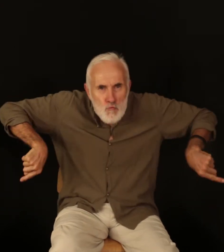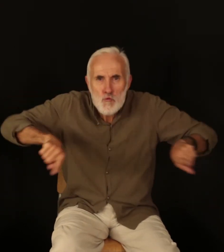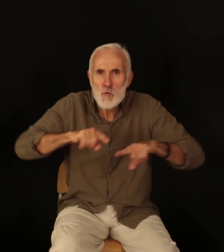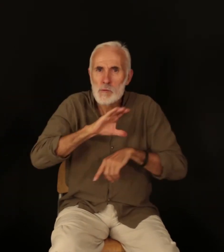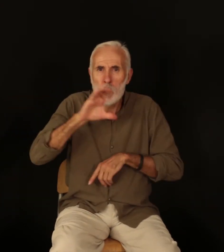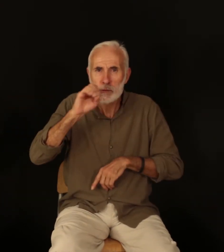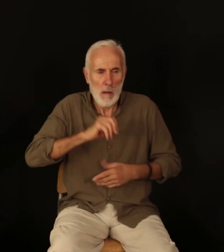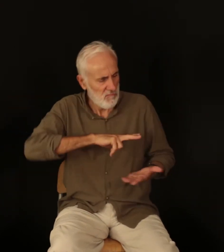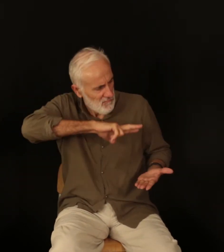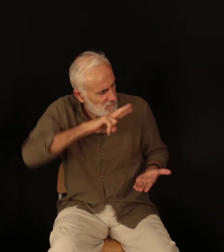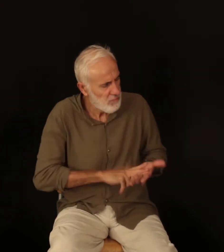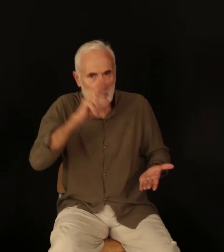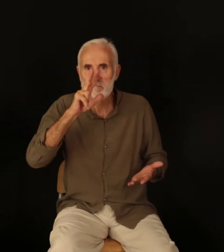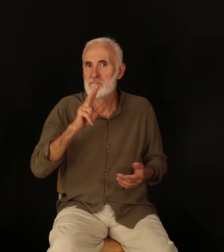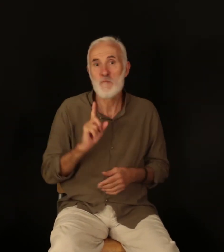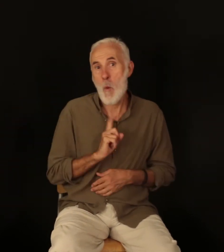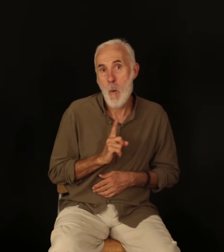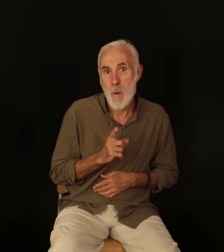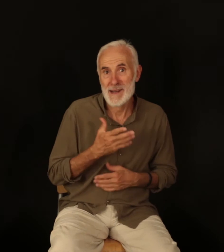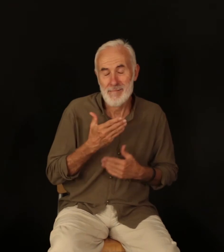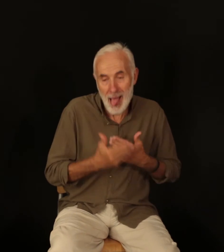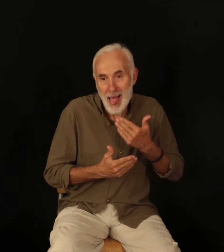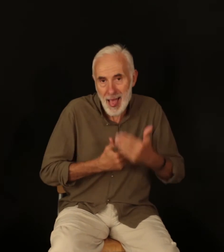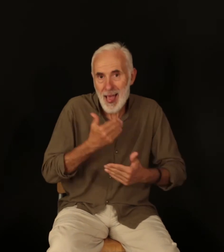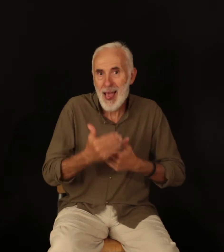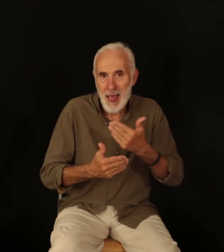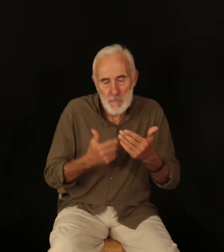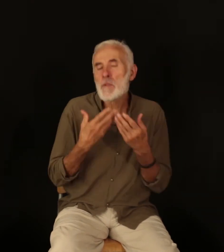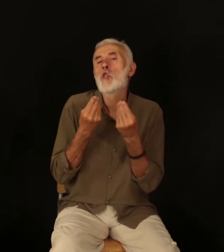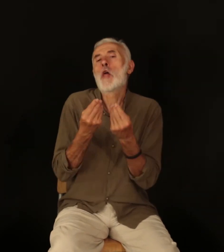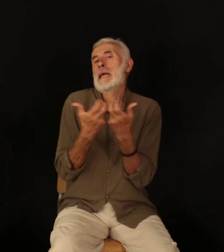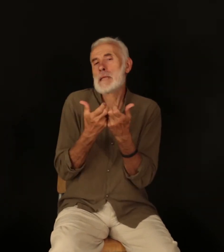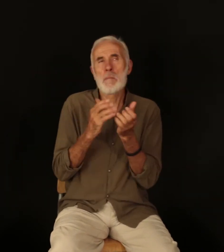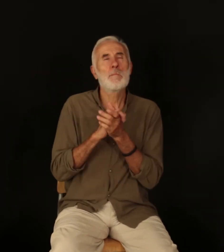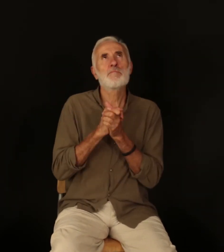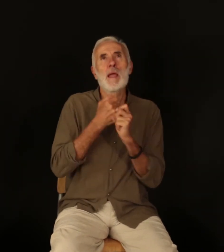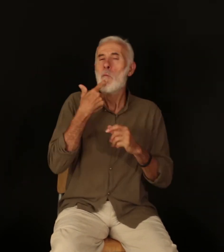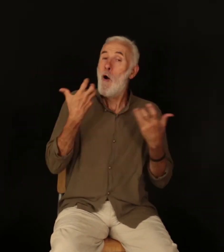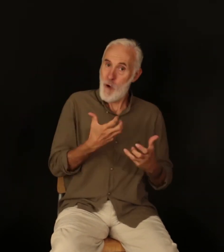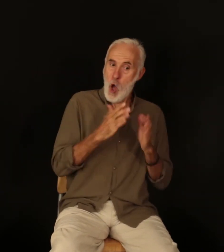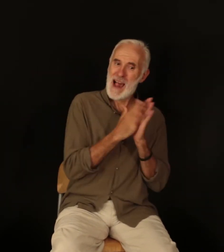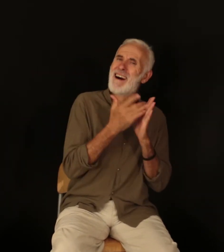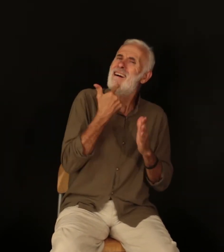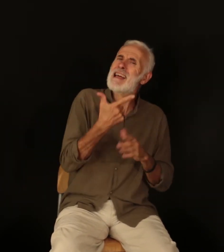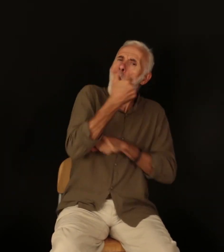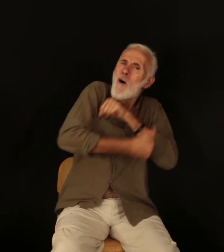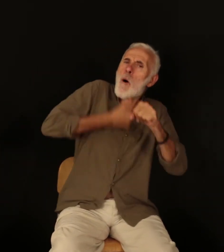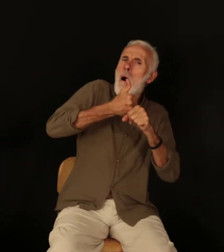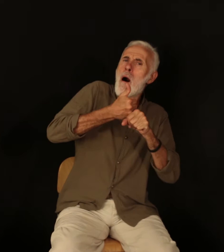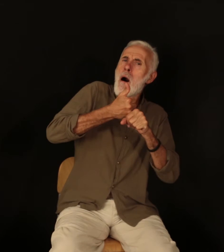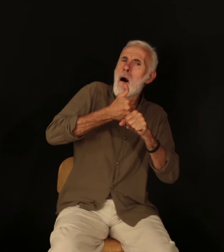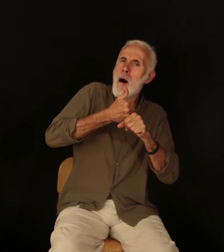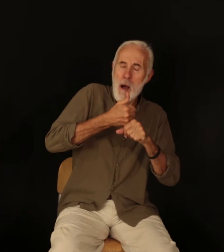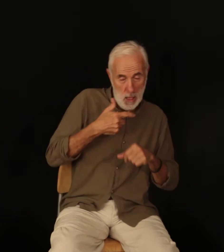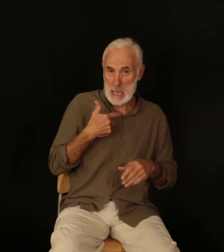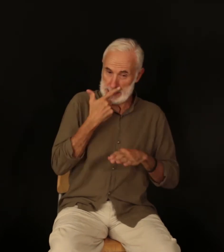d'effet. Je pourrais citer par exemple la semestrialisation de la revue, puisque la revue à l'origine